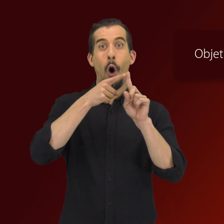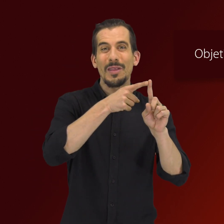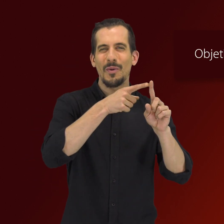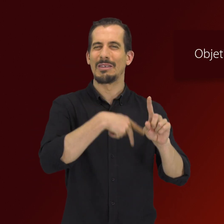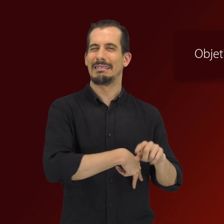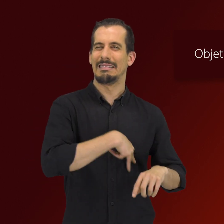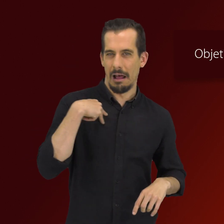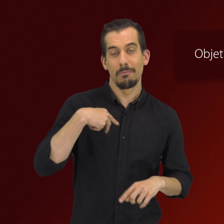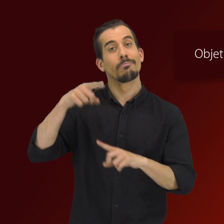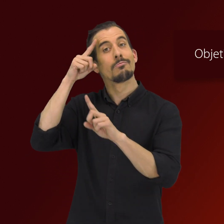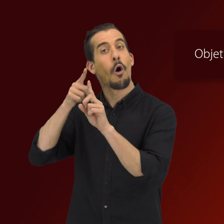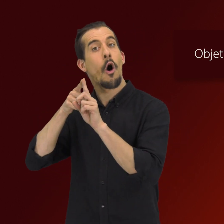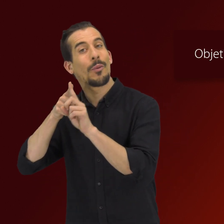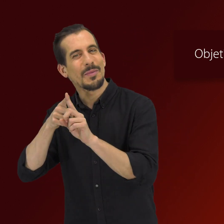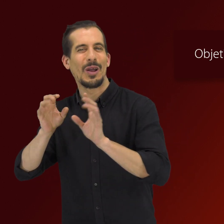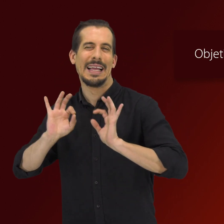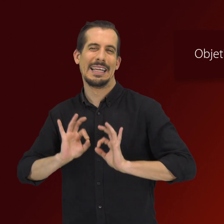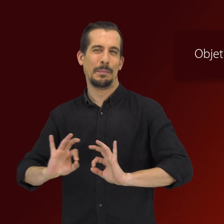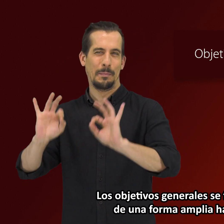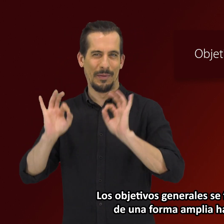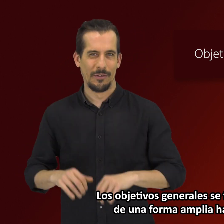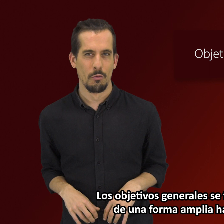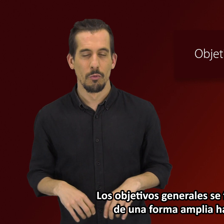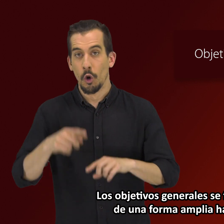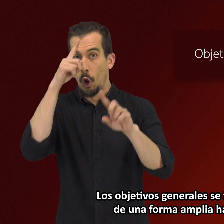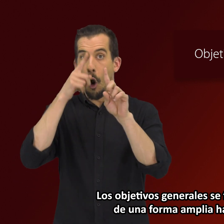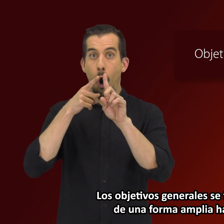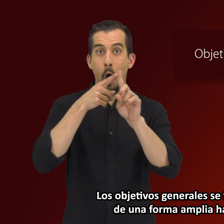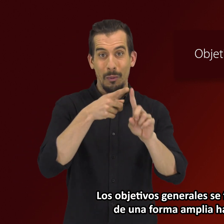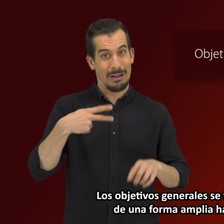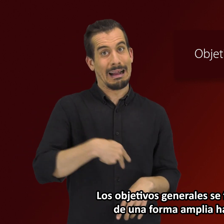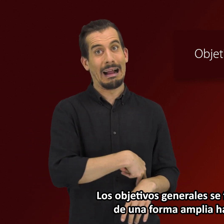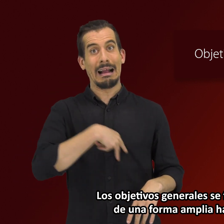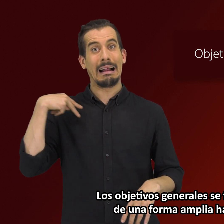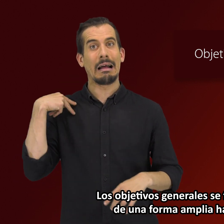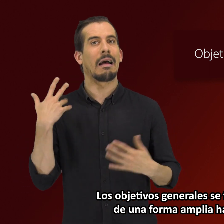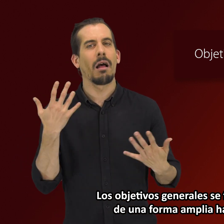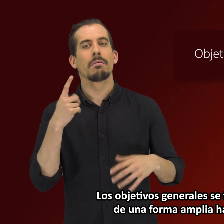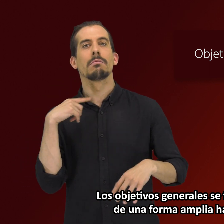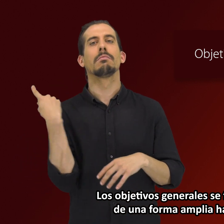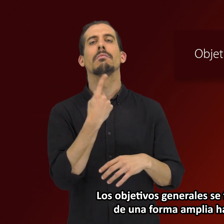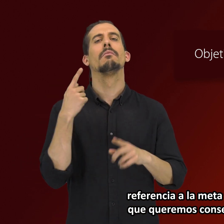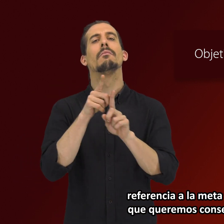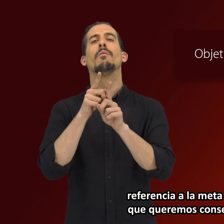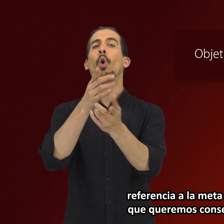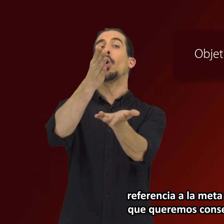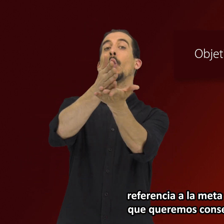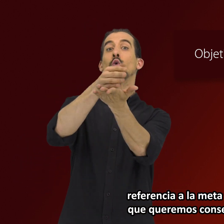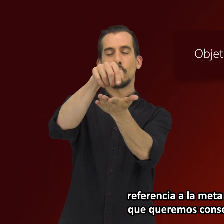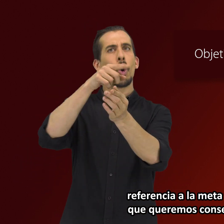Objetivos generales y específicos. Los objetivos generales se formularán de una forma amplia haciendo